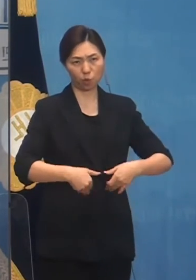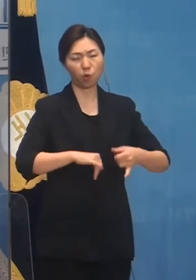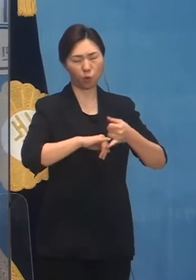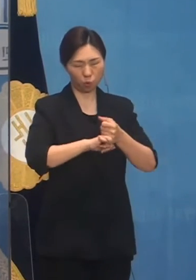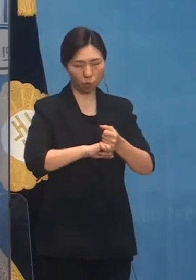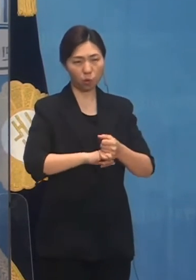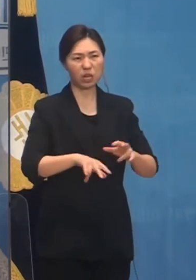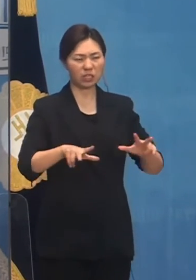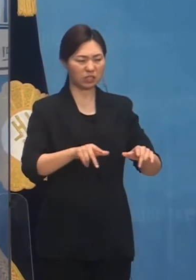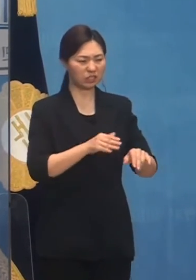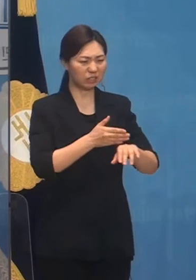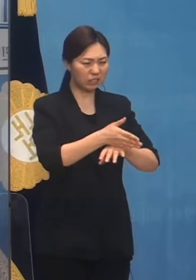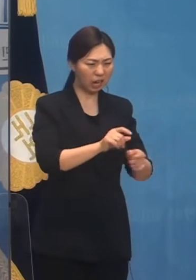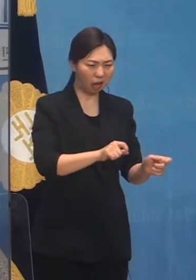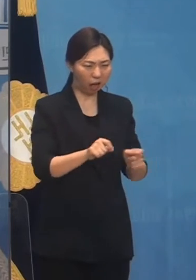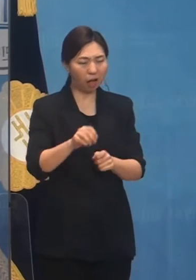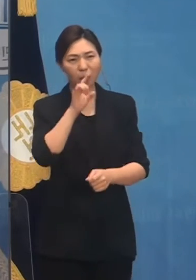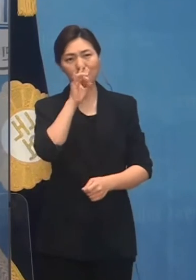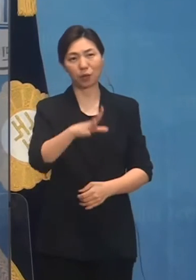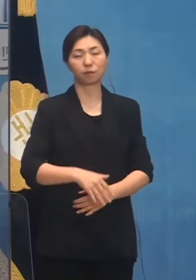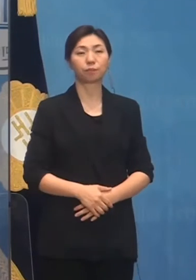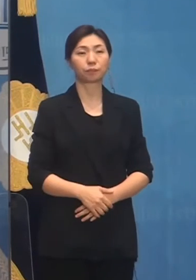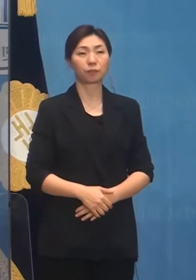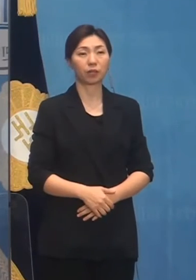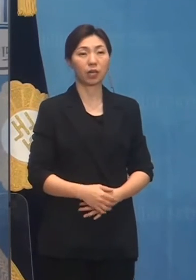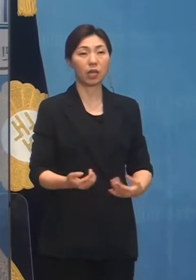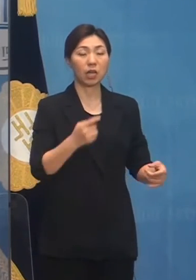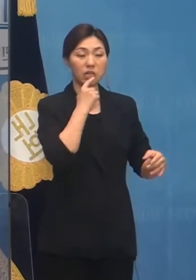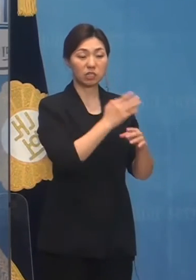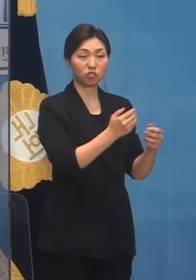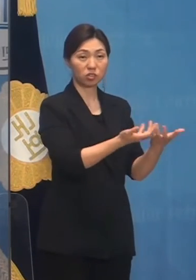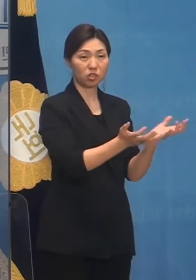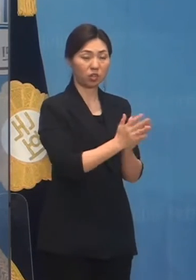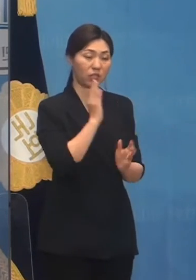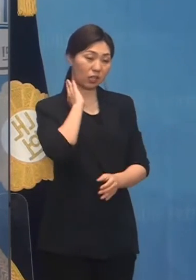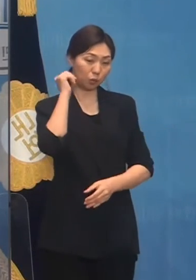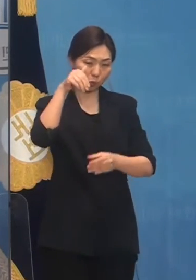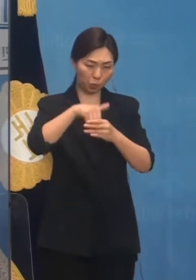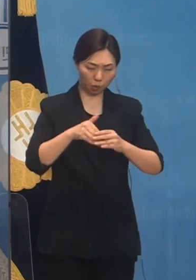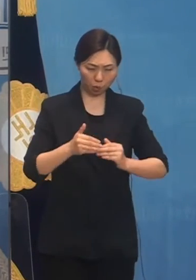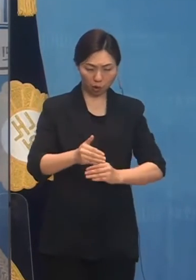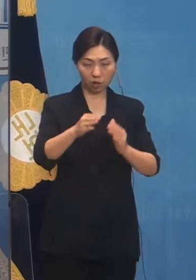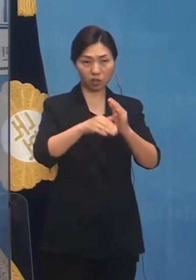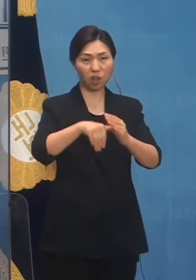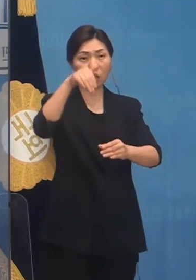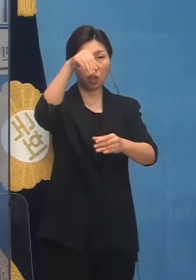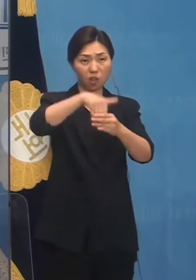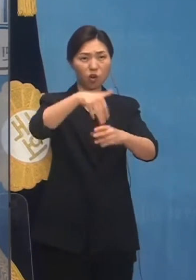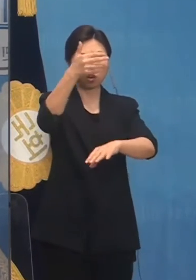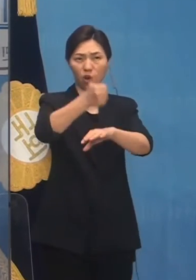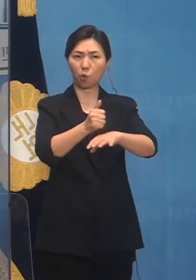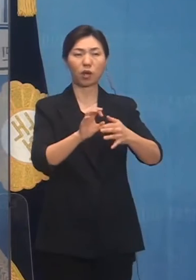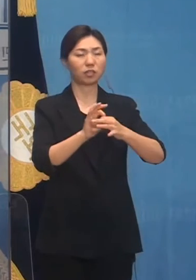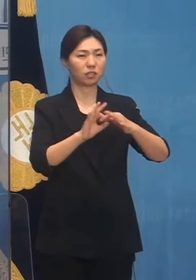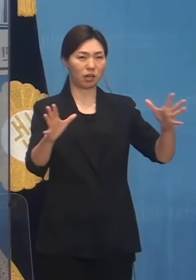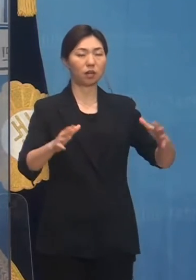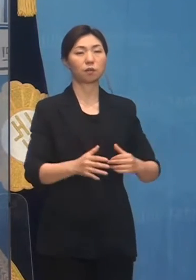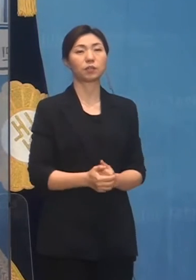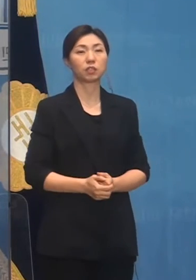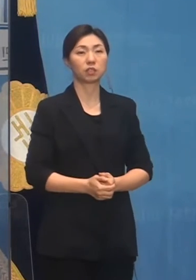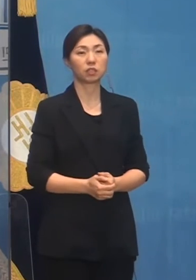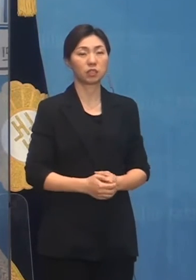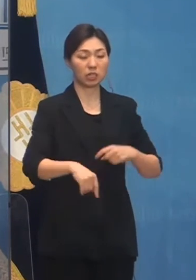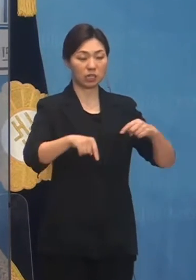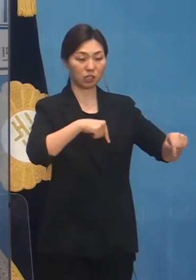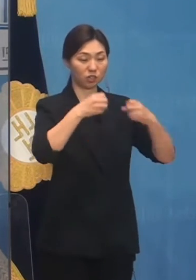없습니다. 더불어민주당은 이번 대통령 선거 과정에서 선거 결과와 관계없이 이와 같은